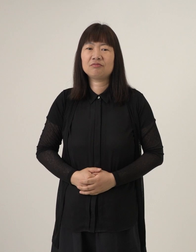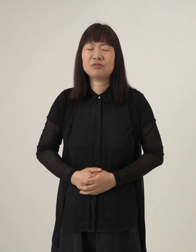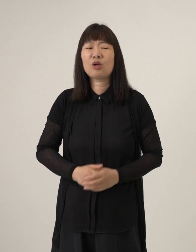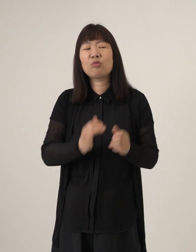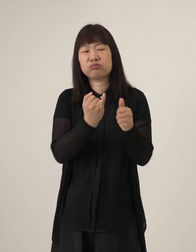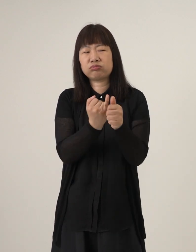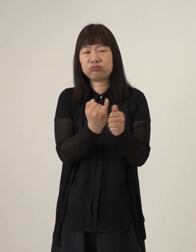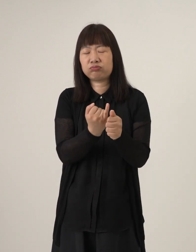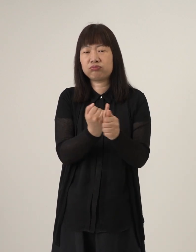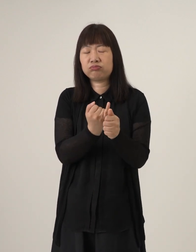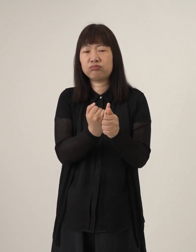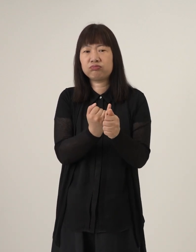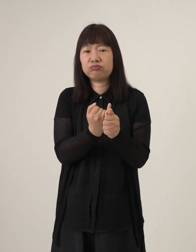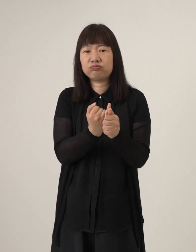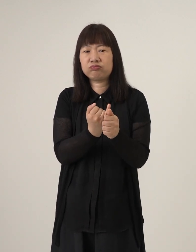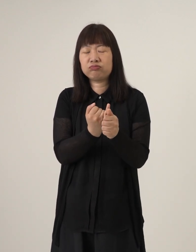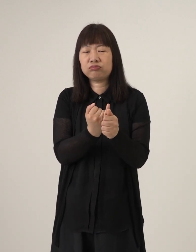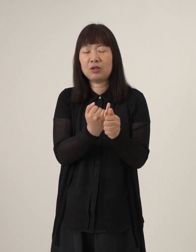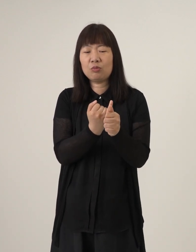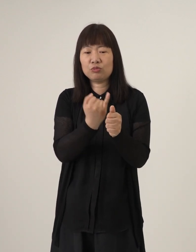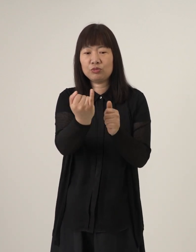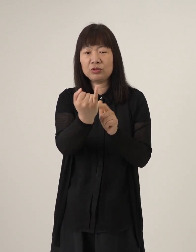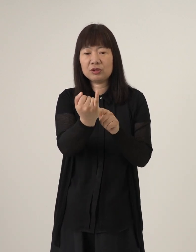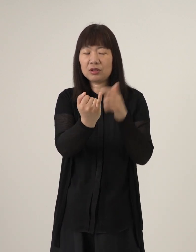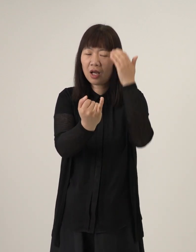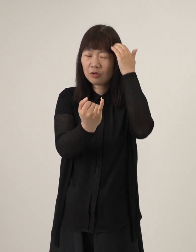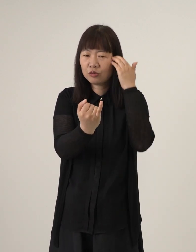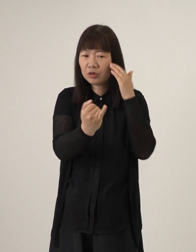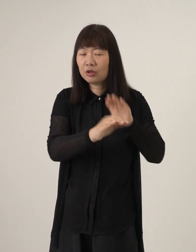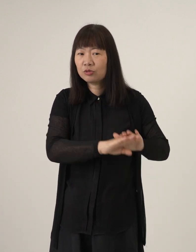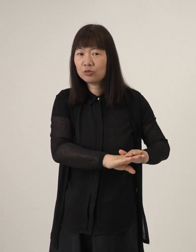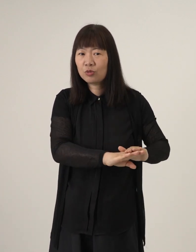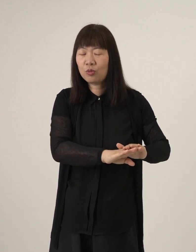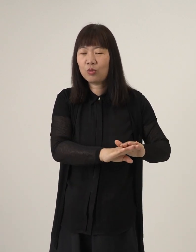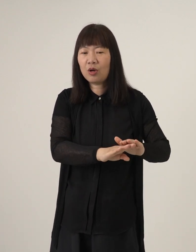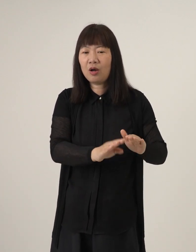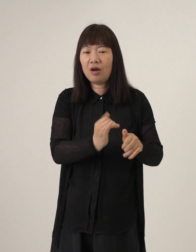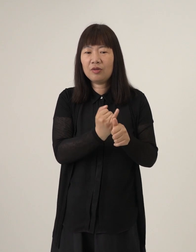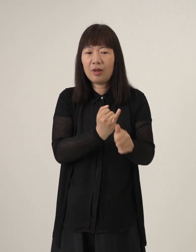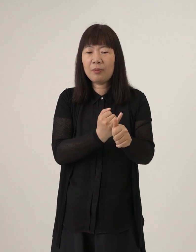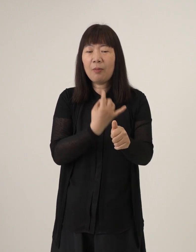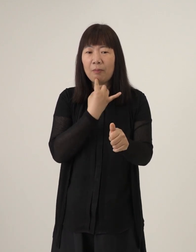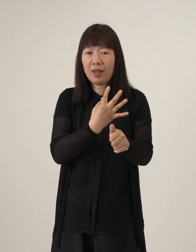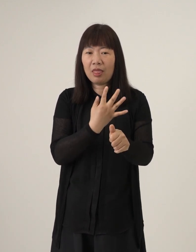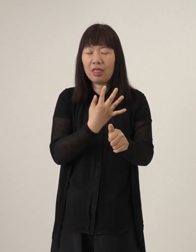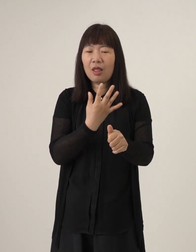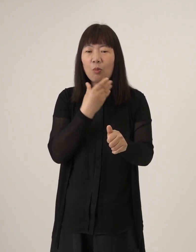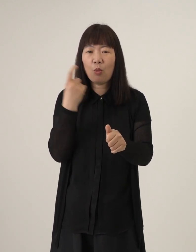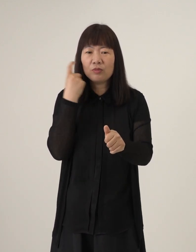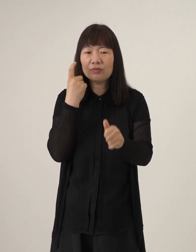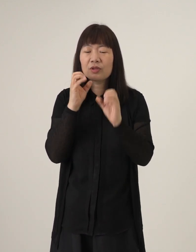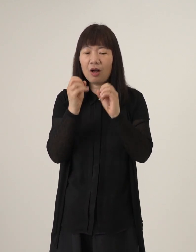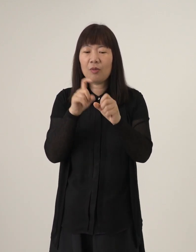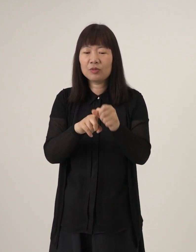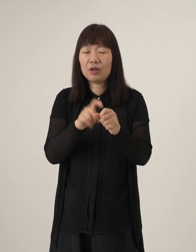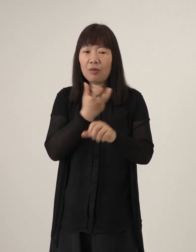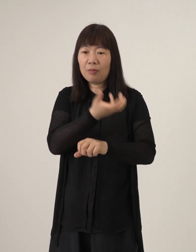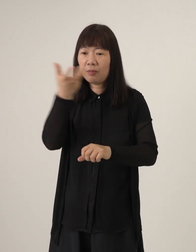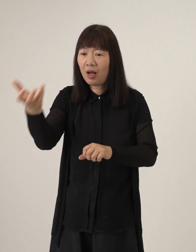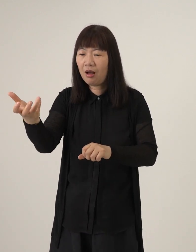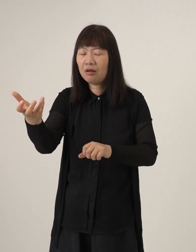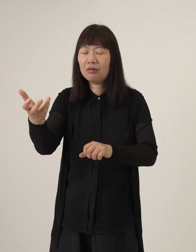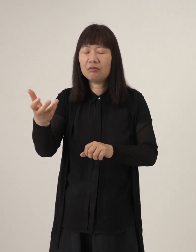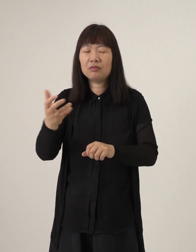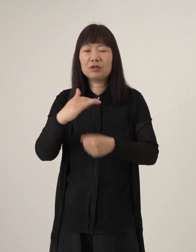부부인데 두고 떠난다는 것은 성경의 질서상 맞지 않잖아요. 그렇다고 비전의